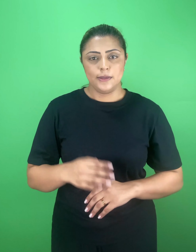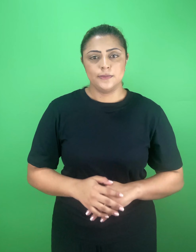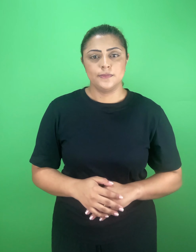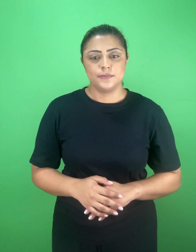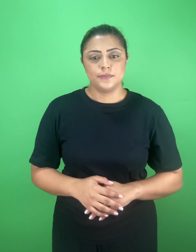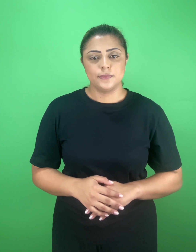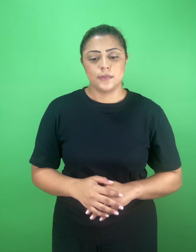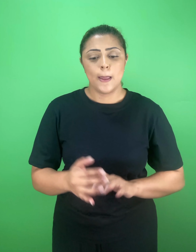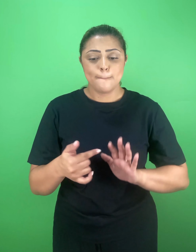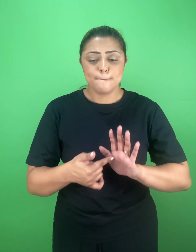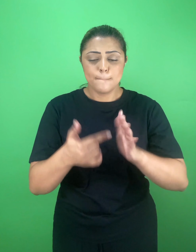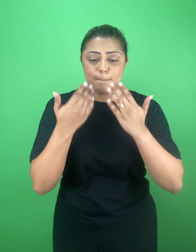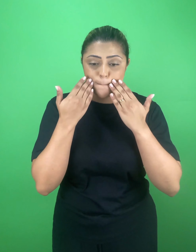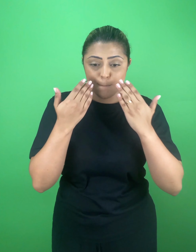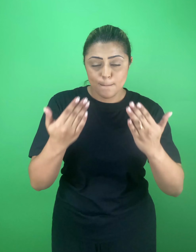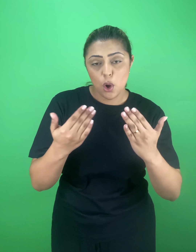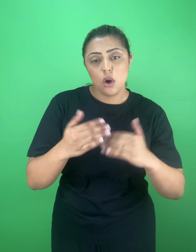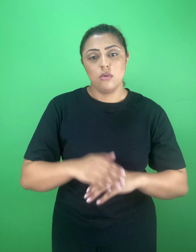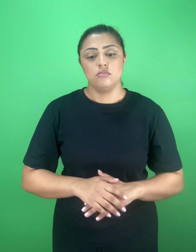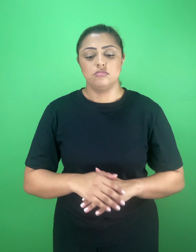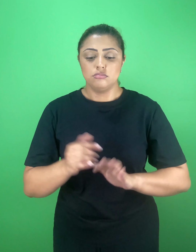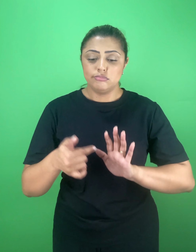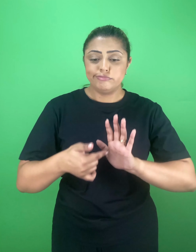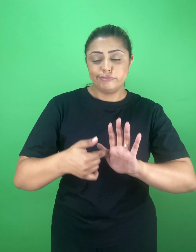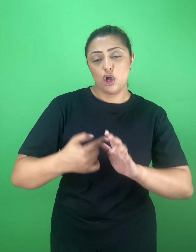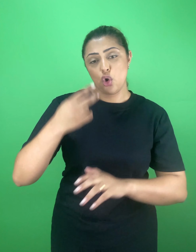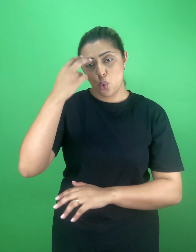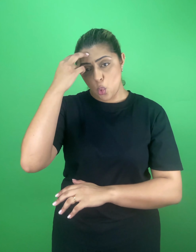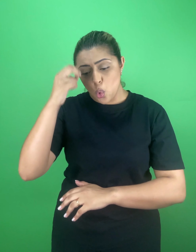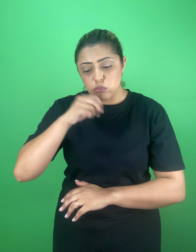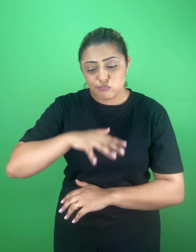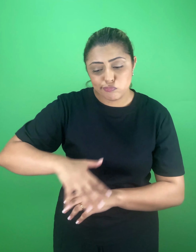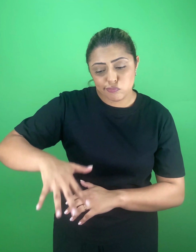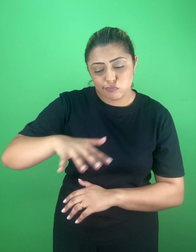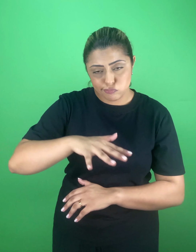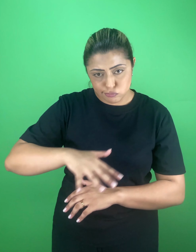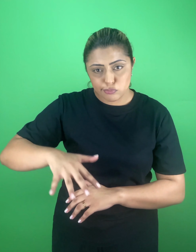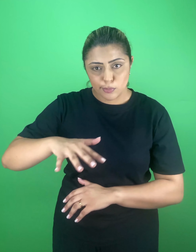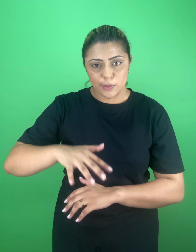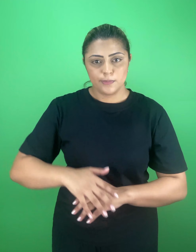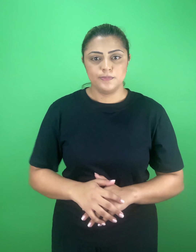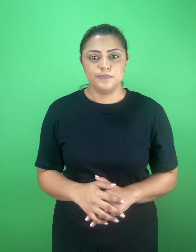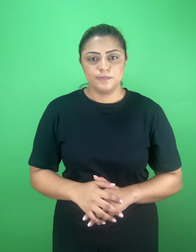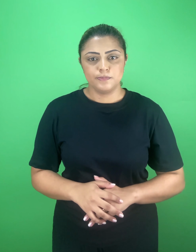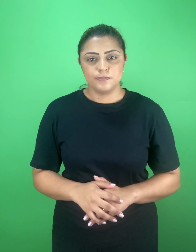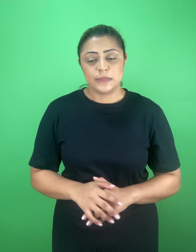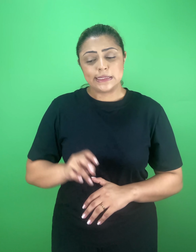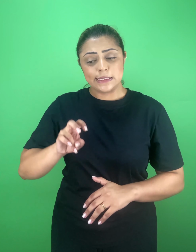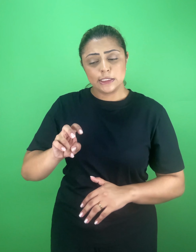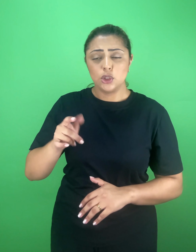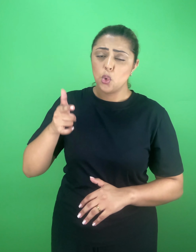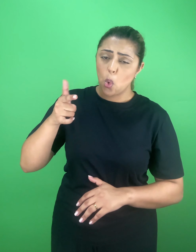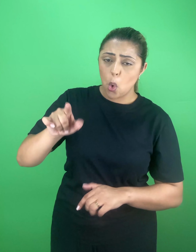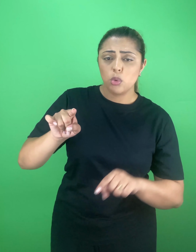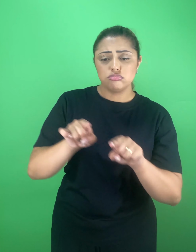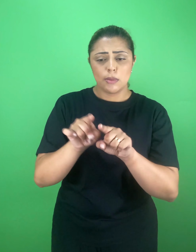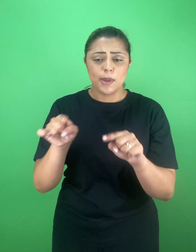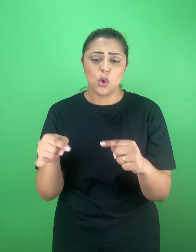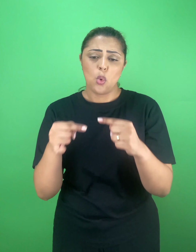de mostras relativas à produção cultural ligada ao espaço em questão 5. Outro objeto que se relacione ao fomento